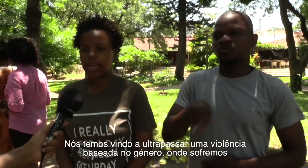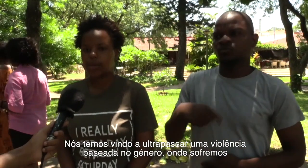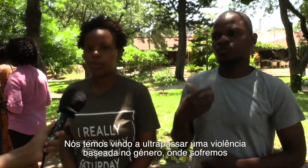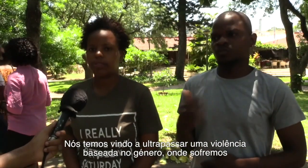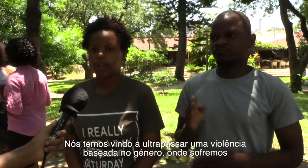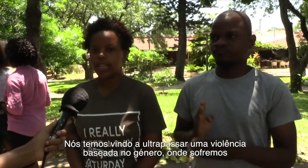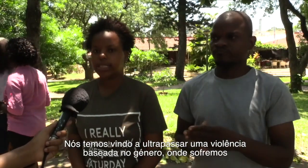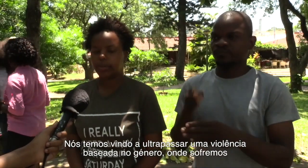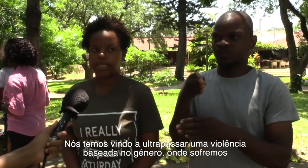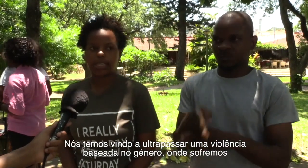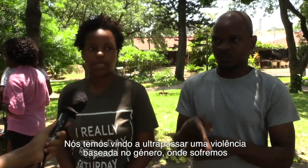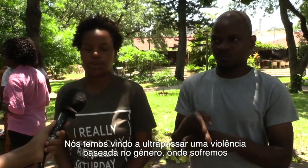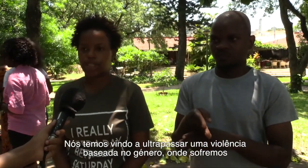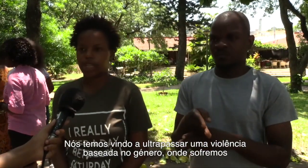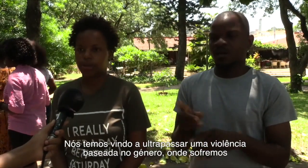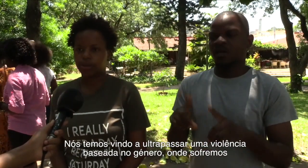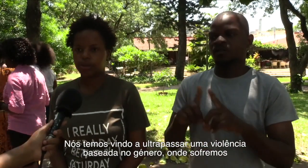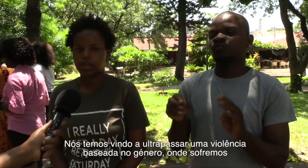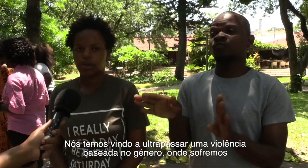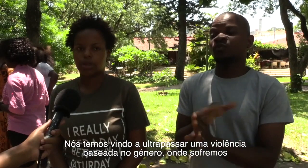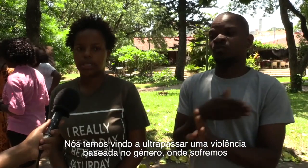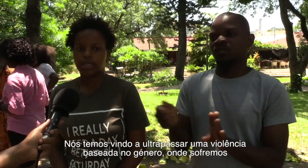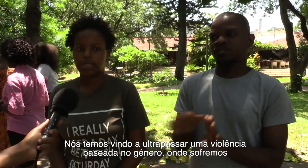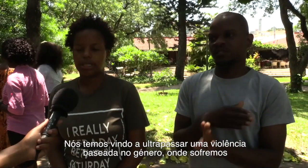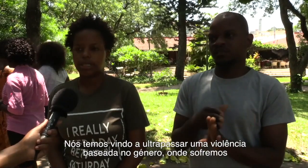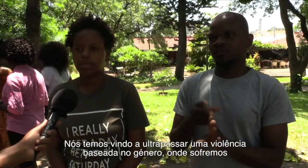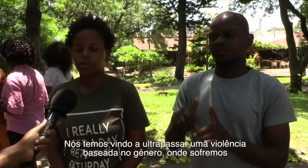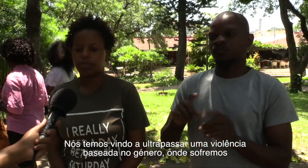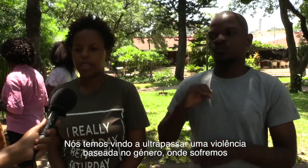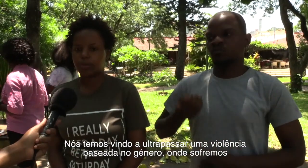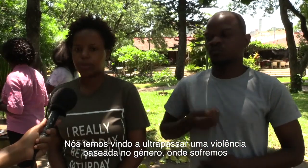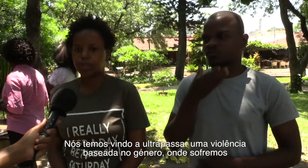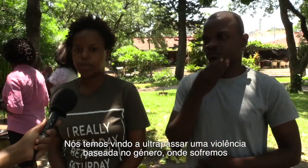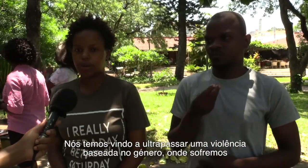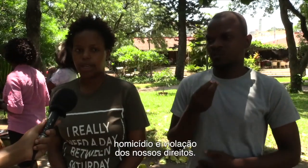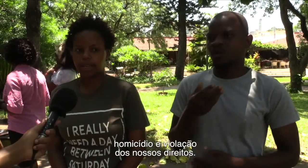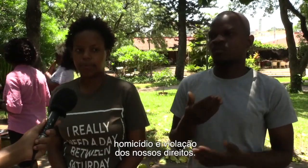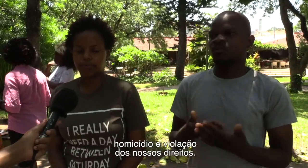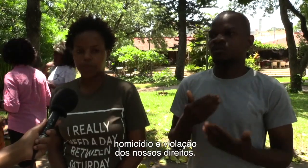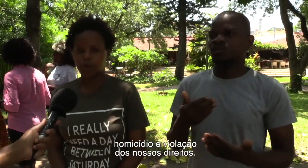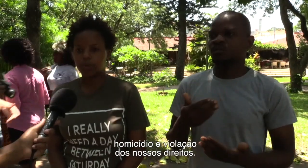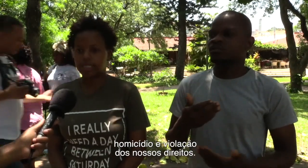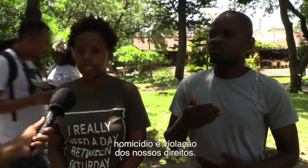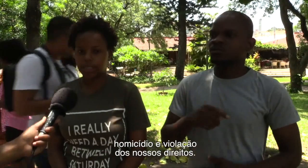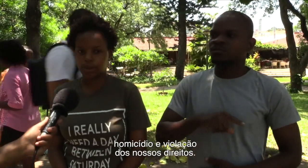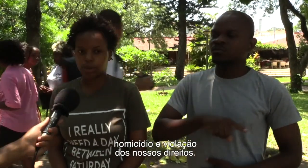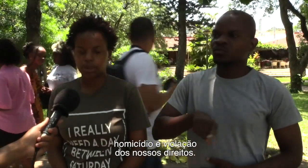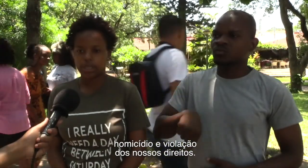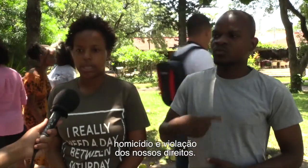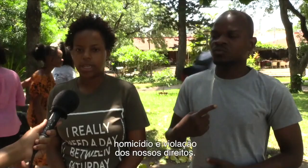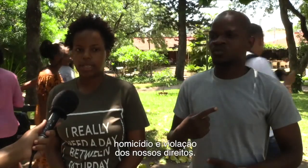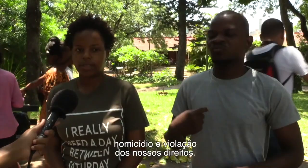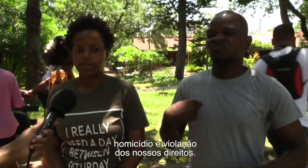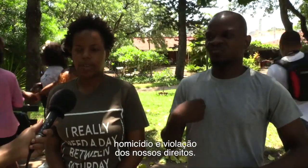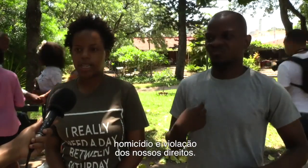ultrapassar uma violência baseada no gênero, onde sofremos homicídio